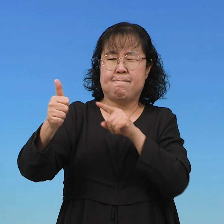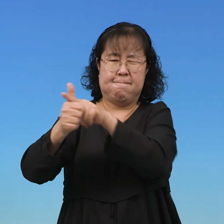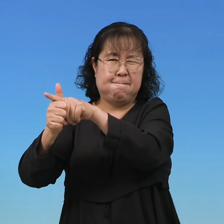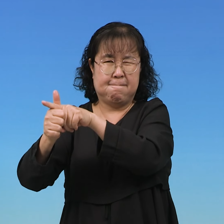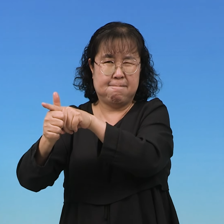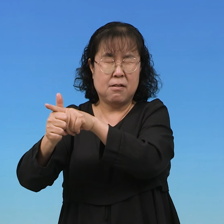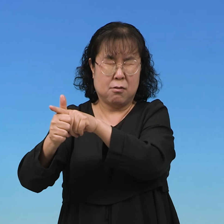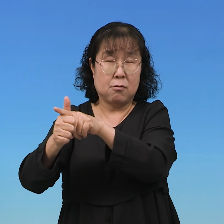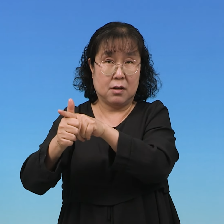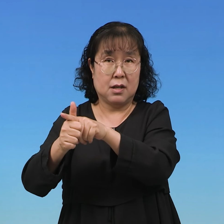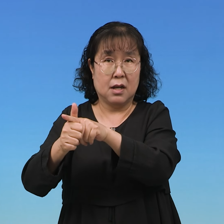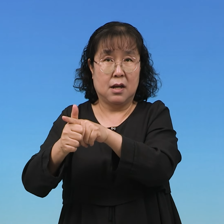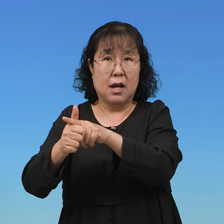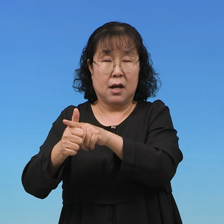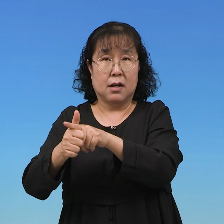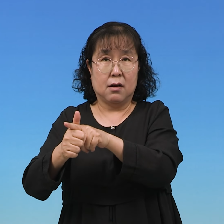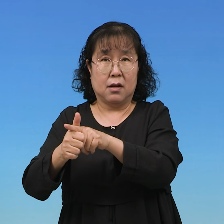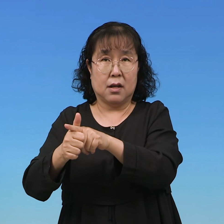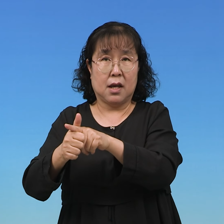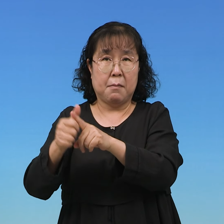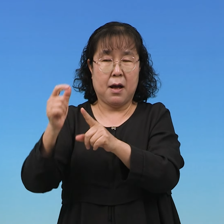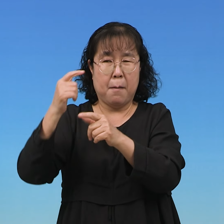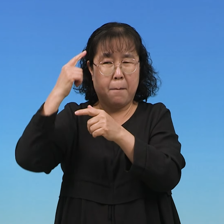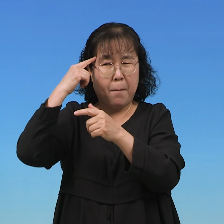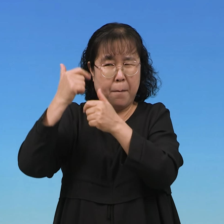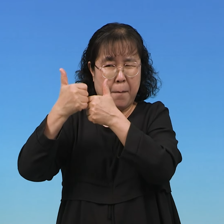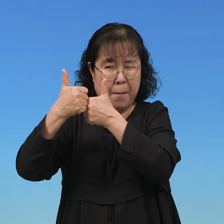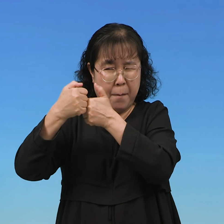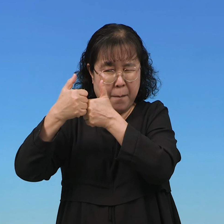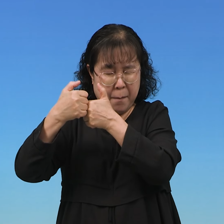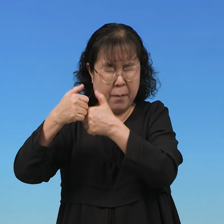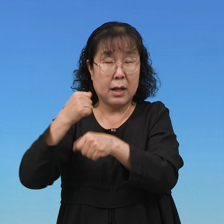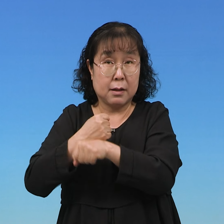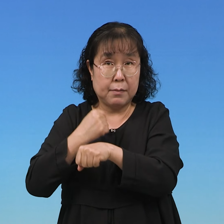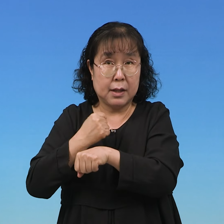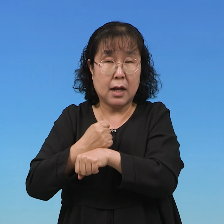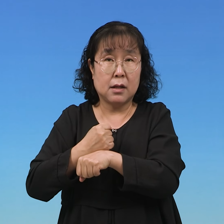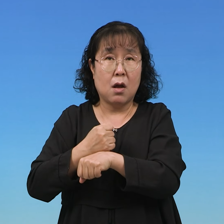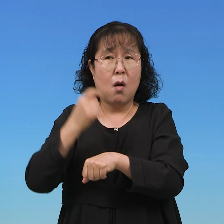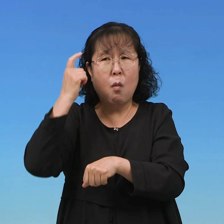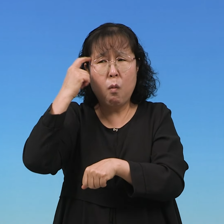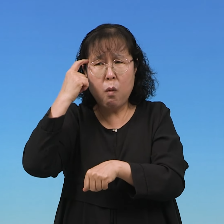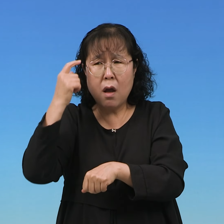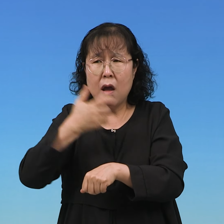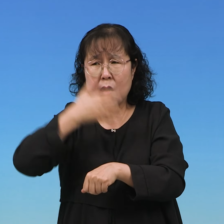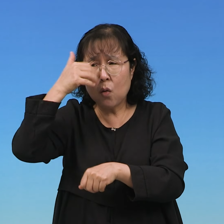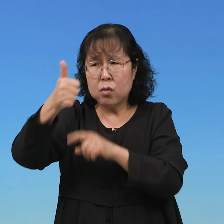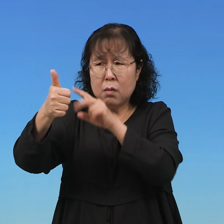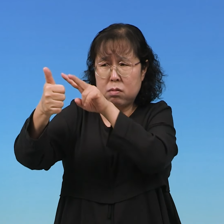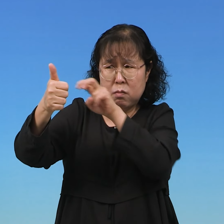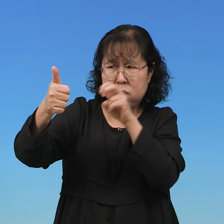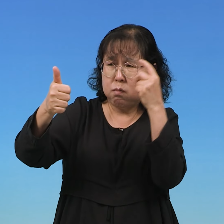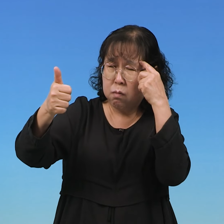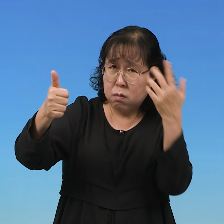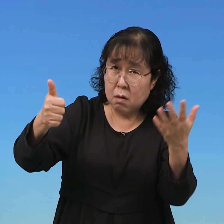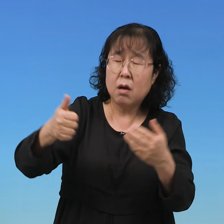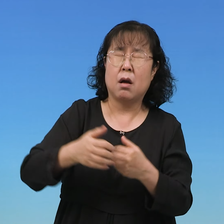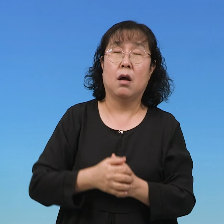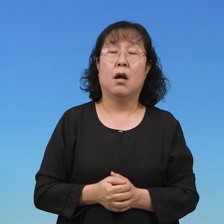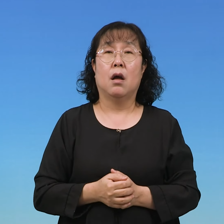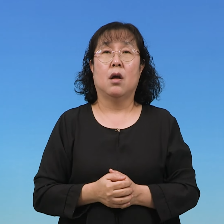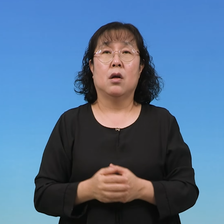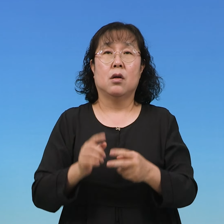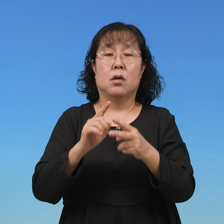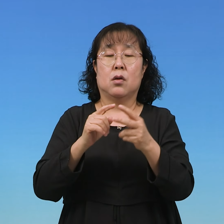막 죽이려고 시도도 하잖아요. 왜 이렇게 그 배다른 동생을 이렇게까지 싫어했는가 하니까요,